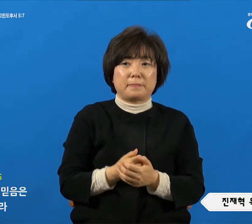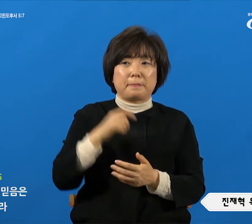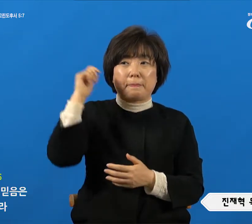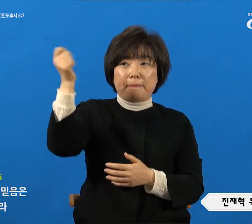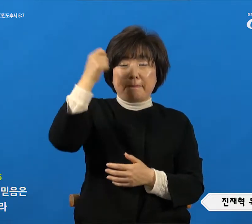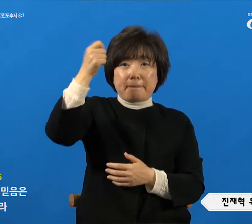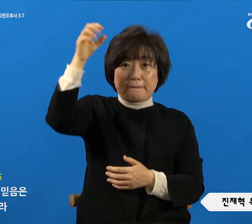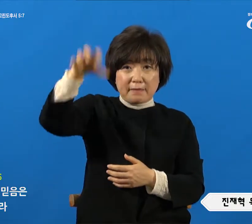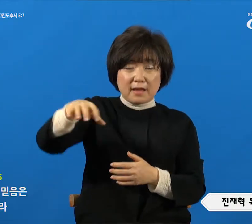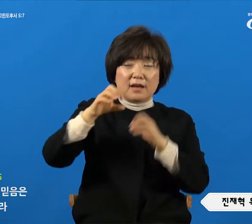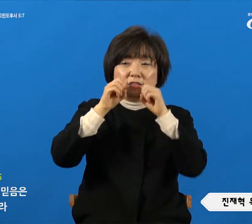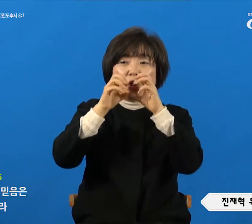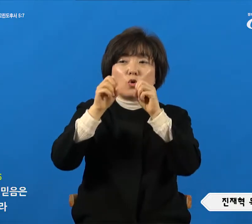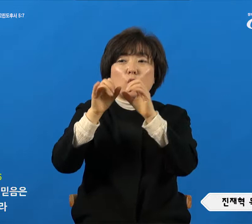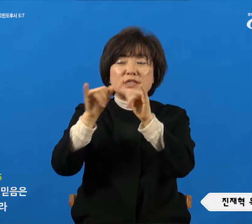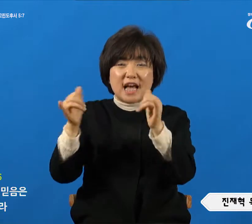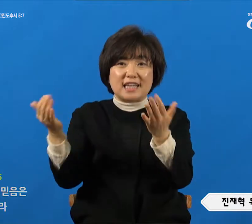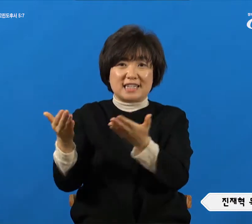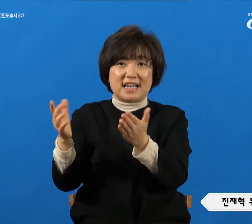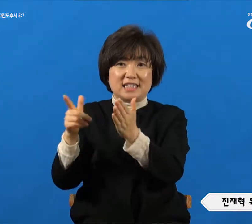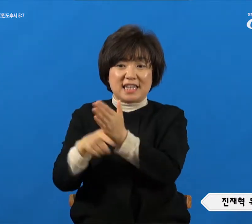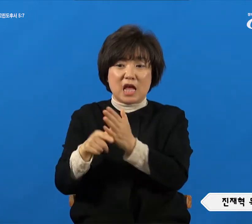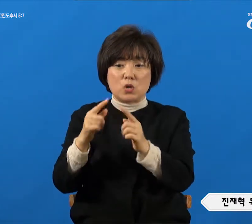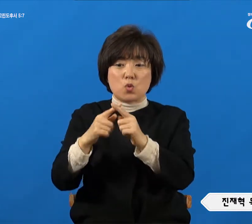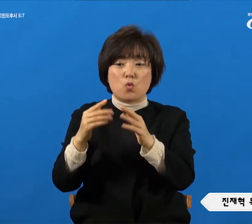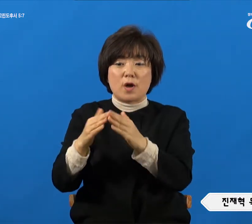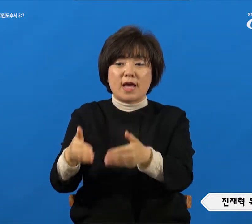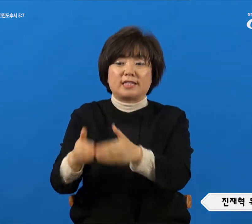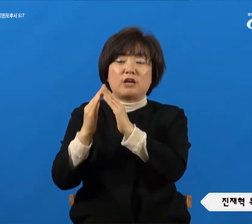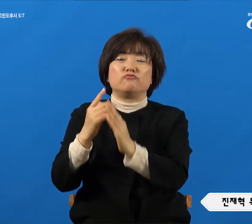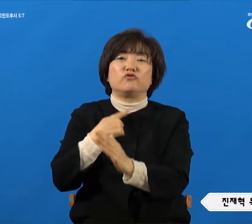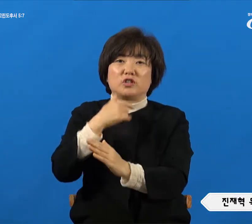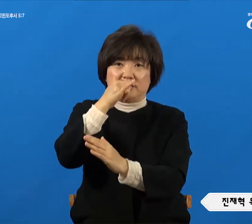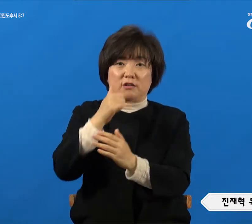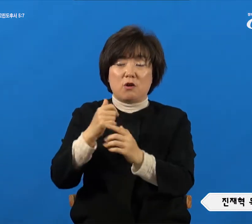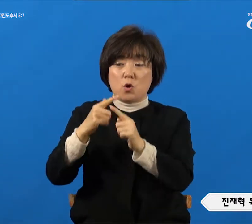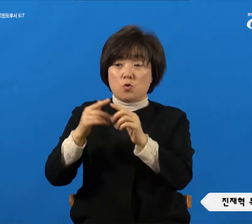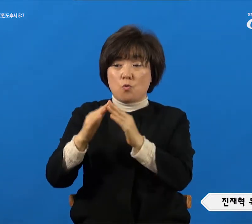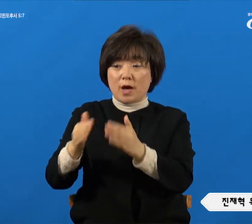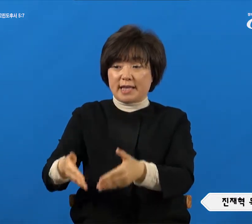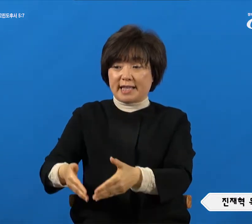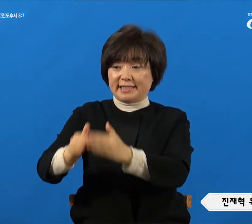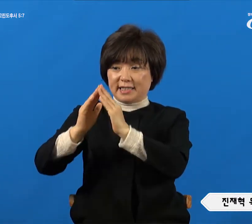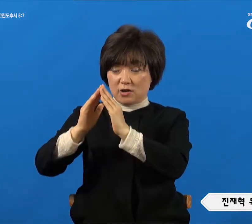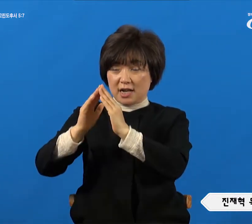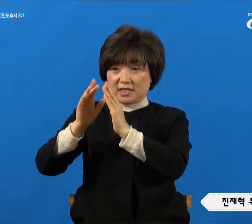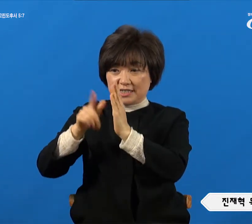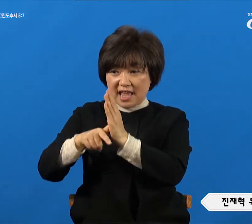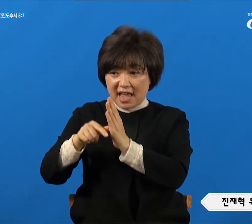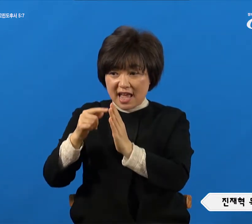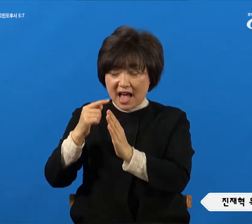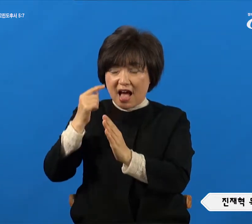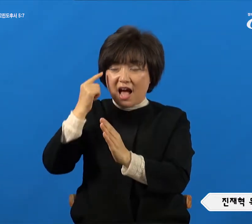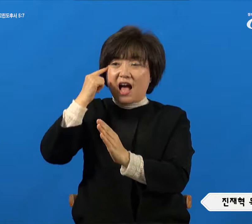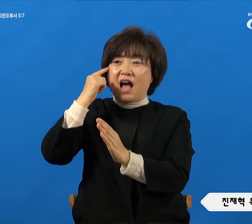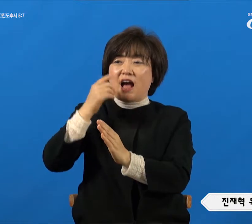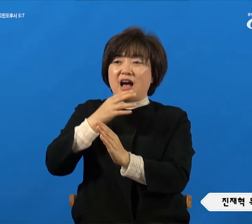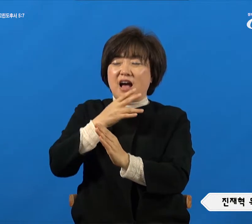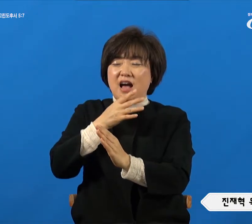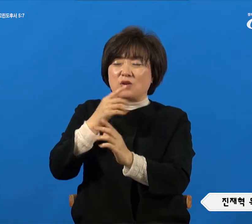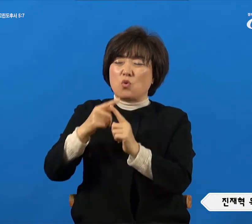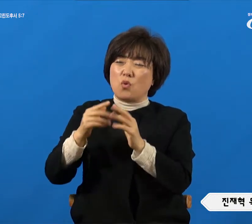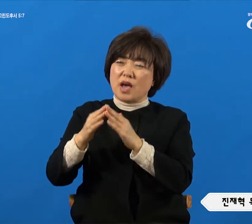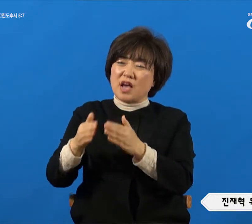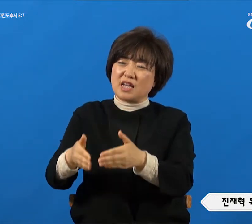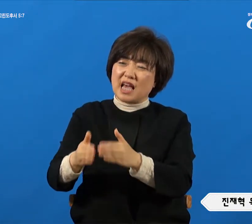케냐에 선교사로 있을 때 교회를 개척해 본 적이 있습니다. 교회를 개척하면서 깨달은 것은 뭐냐면,